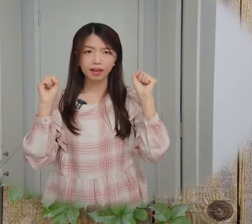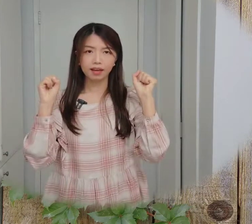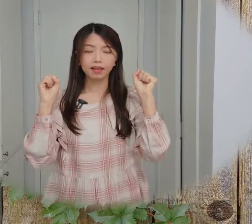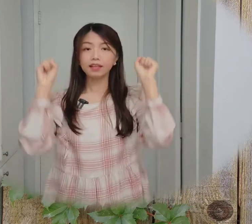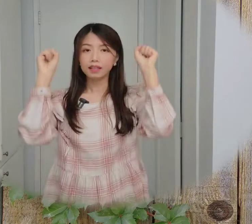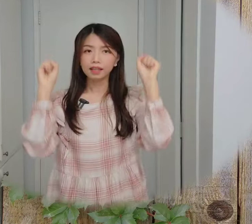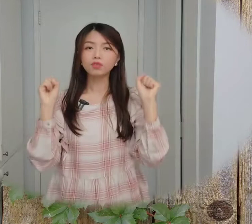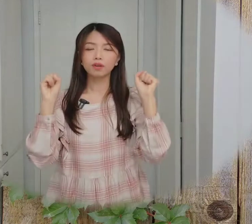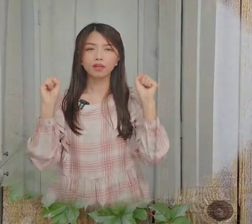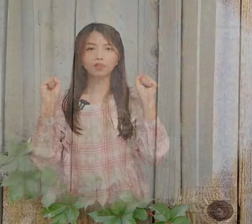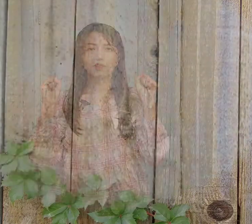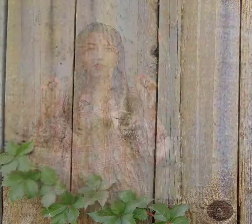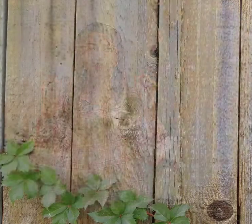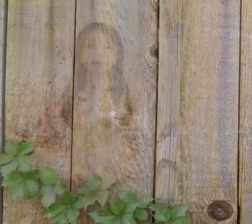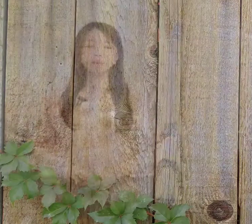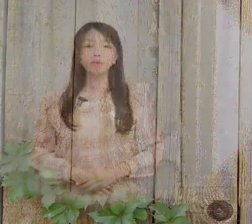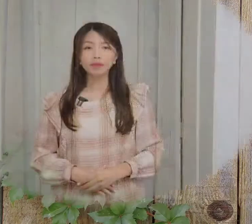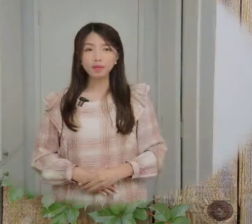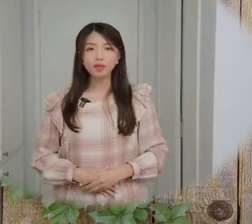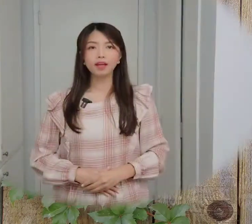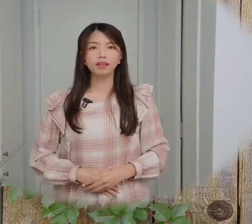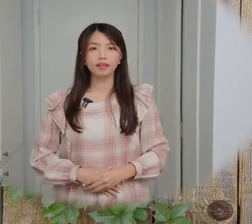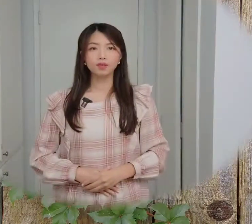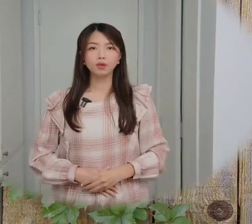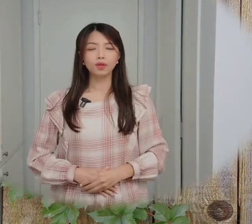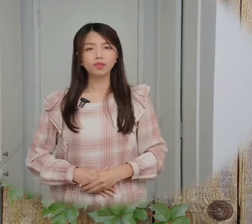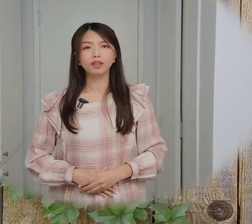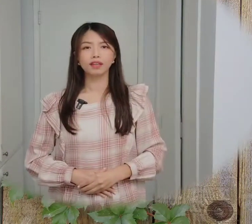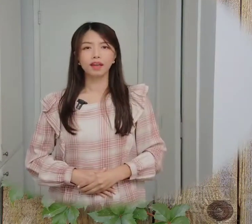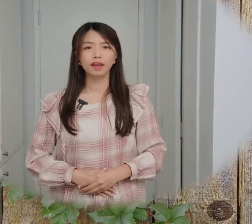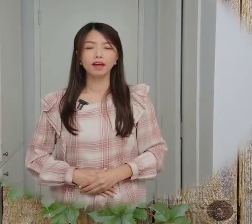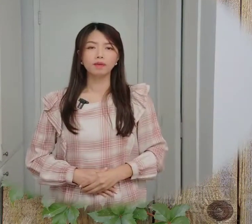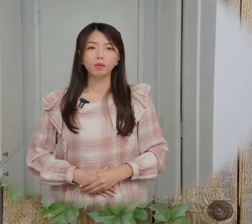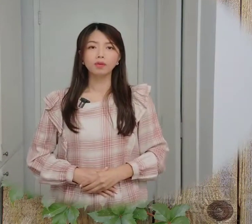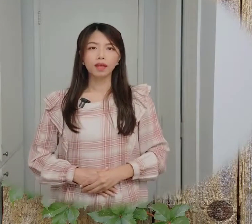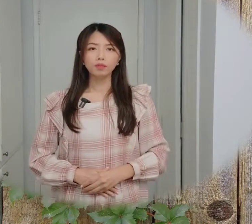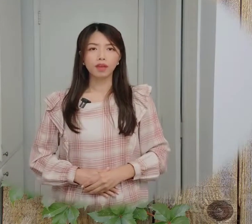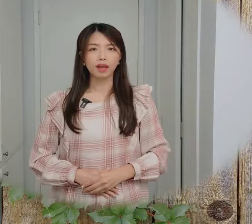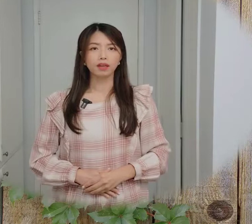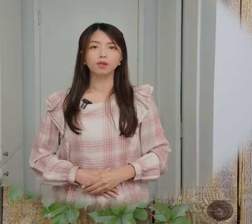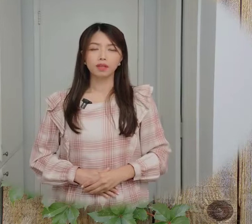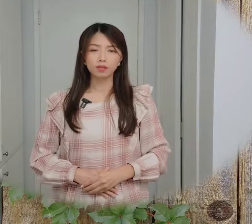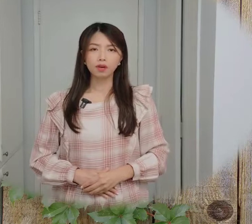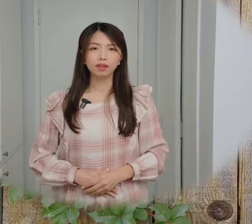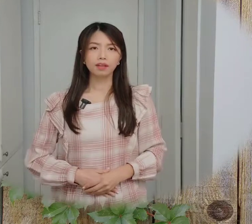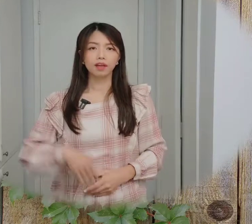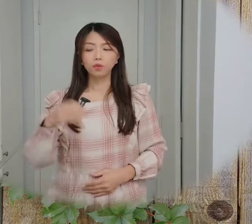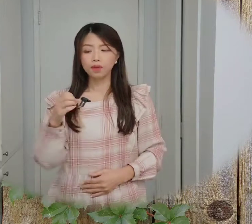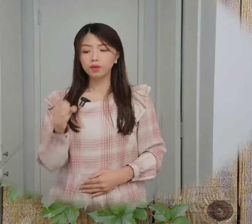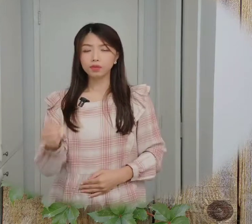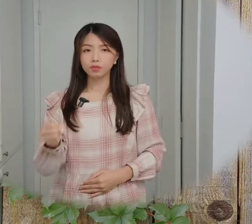있기에 이 있다 수어를 해주셔야 돼요. 뭐뭐 때문에 라는 뜻의 수어도 해주셔야 되는데, 뭐뭐 때문에 이런 뜻의